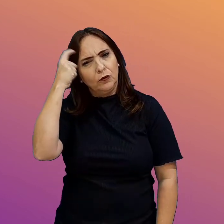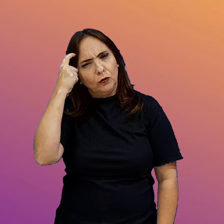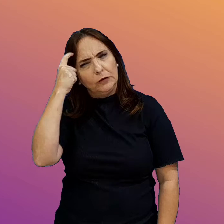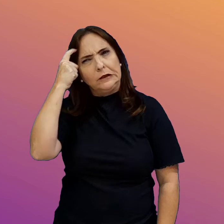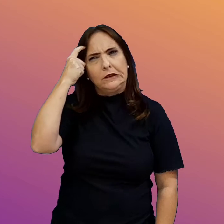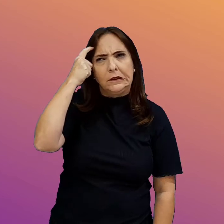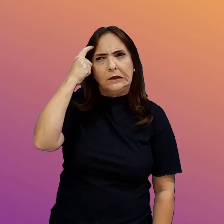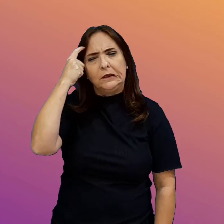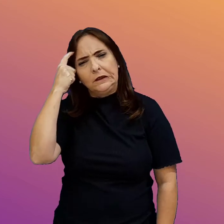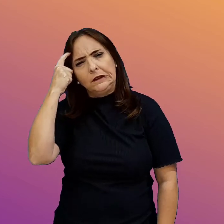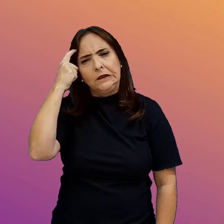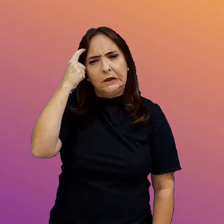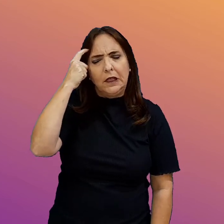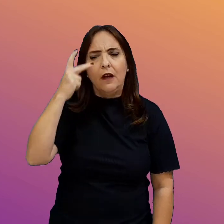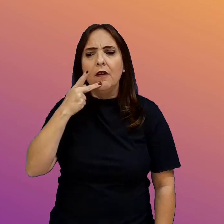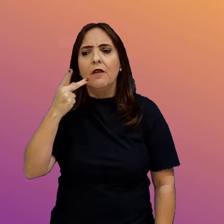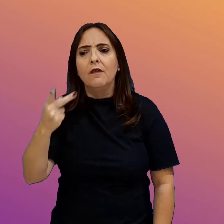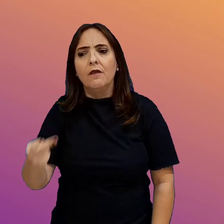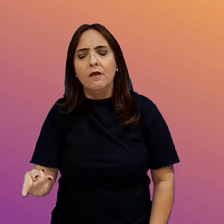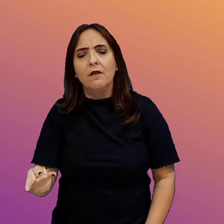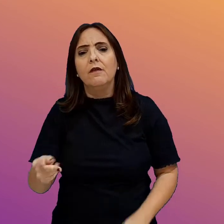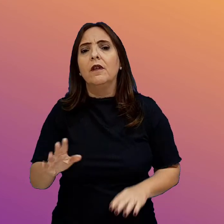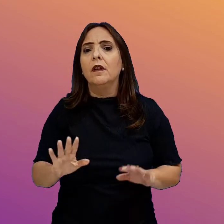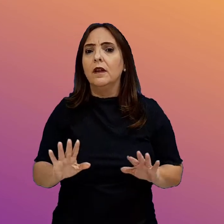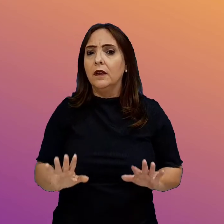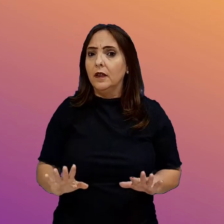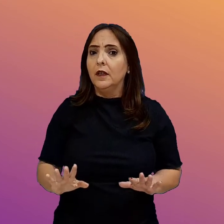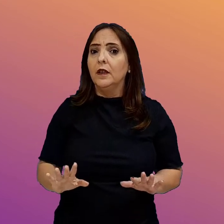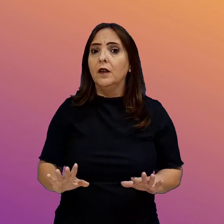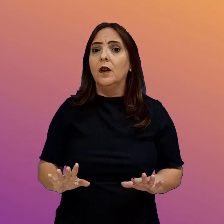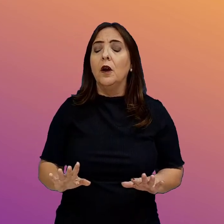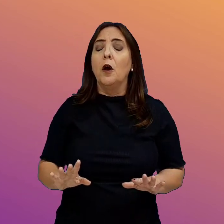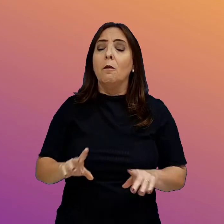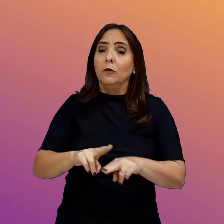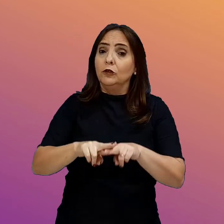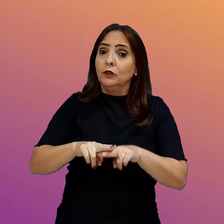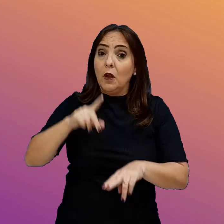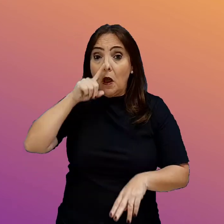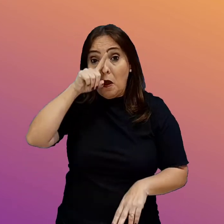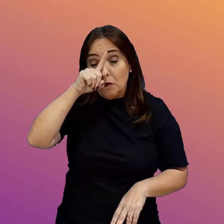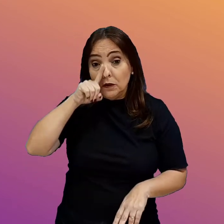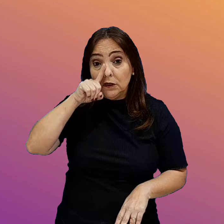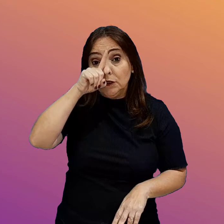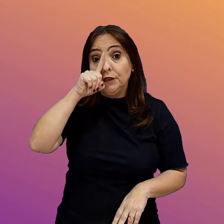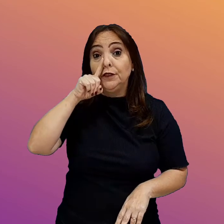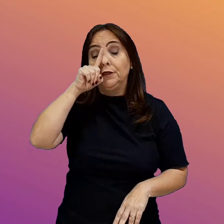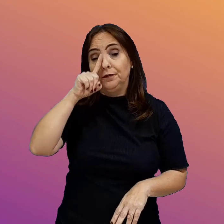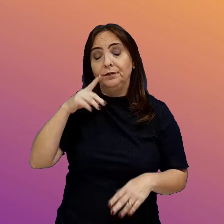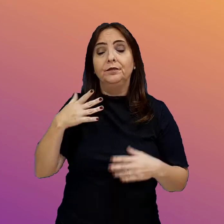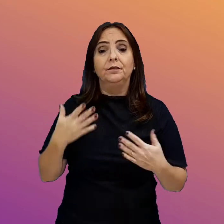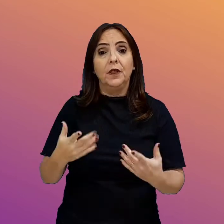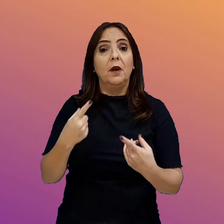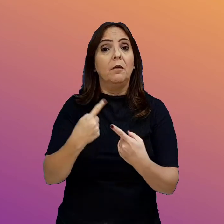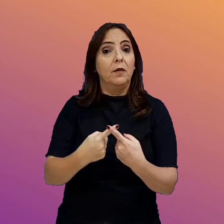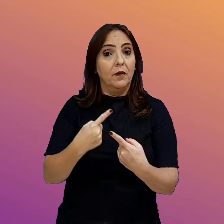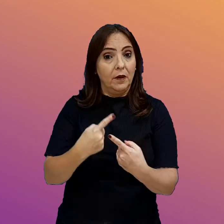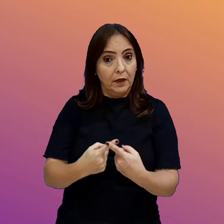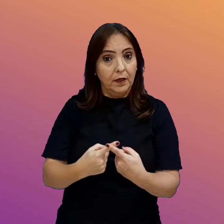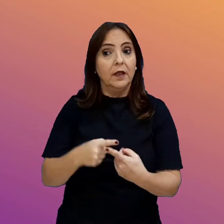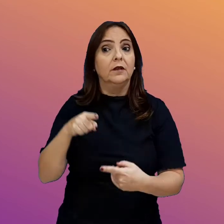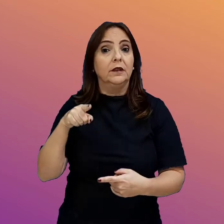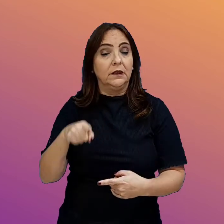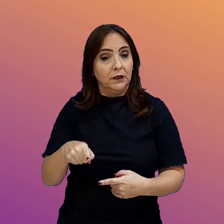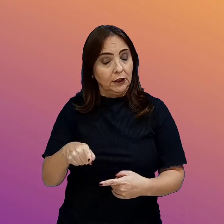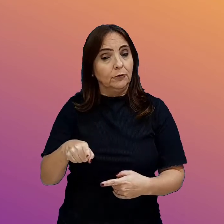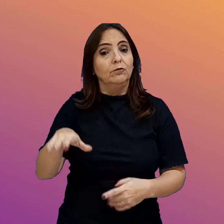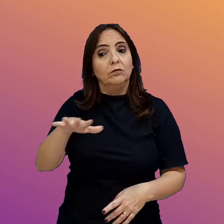umas hipóteses, mas aí eu virei para ele assim, não foi nada disso. É a questão do risco. Você colocou numa